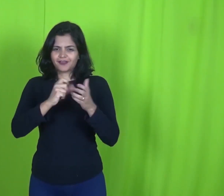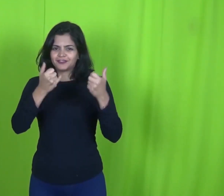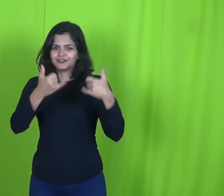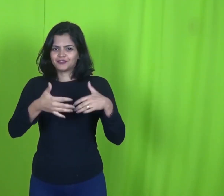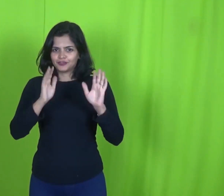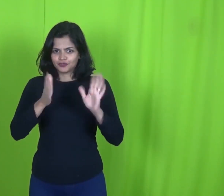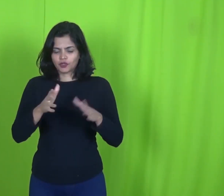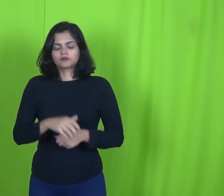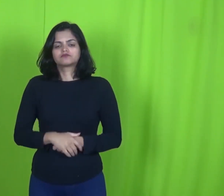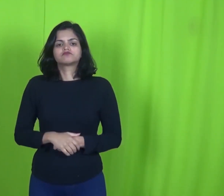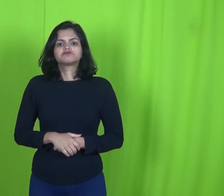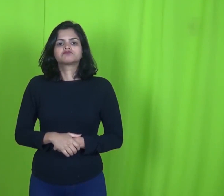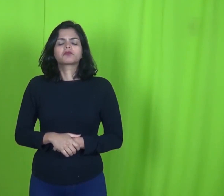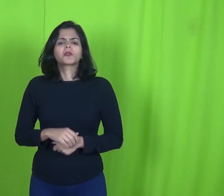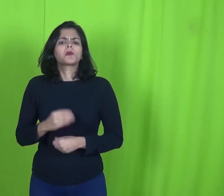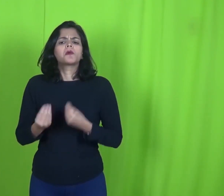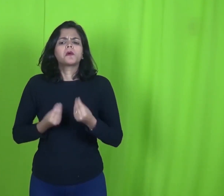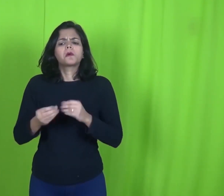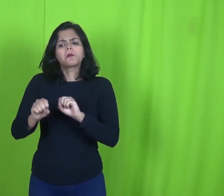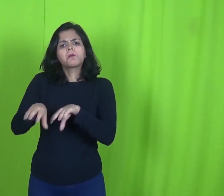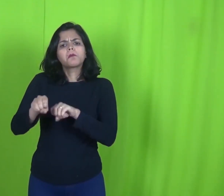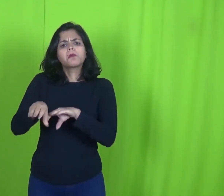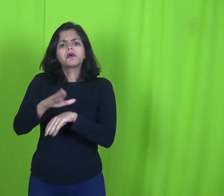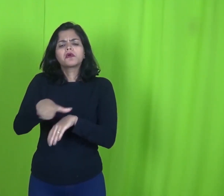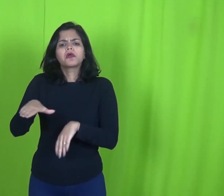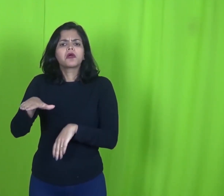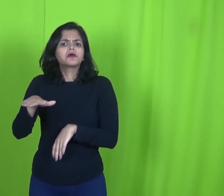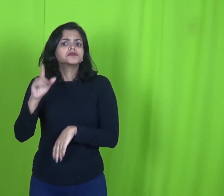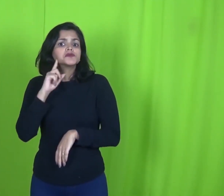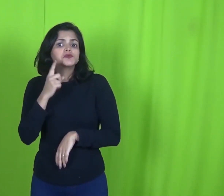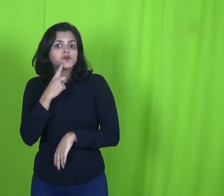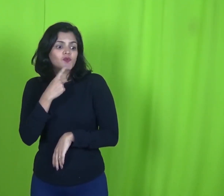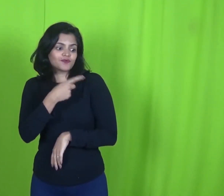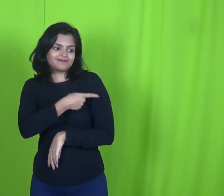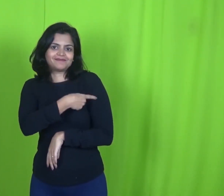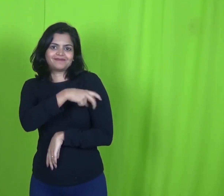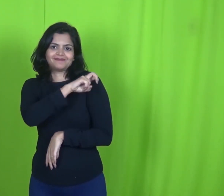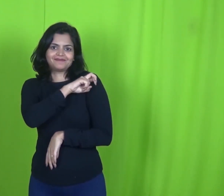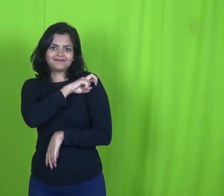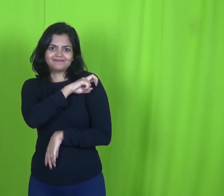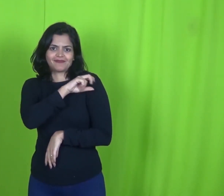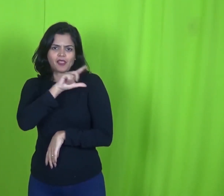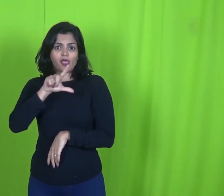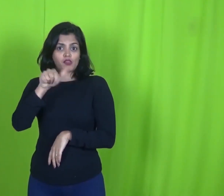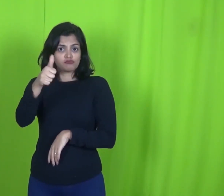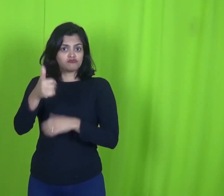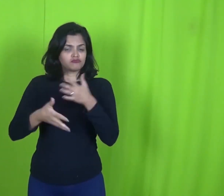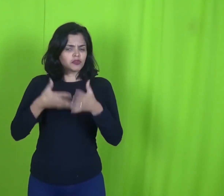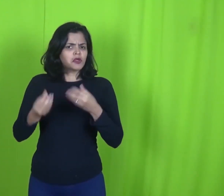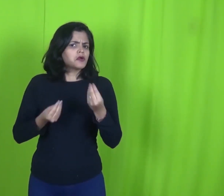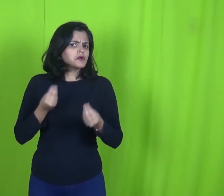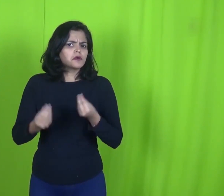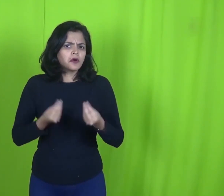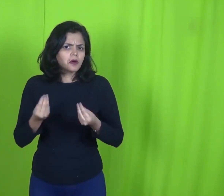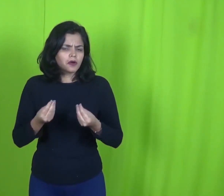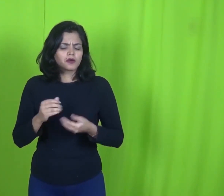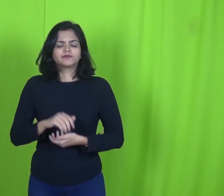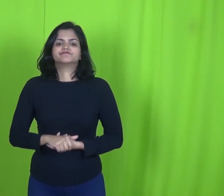vamos continuar o nosso conteúdo. Assim como já falei do 1º ao 5º ano, esse processo de ensino